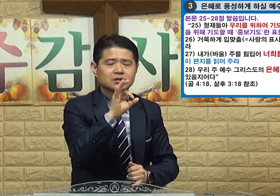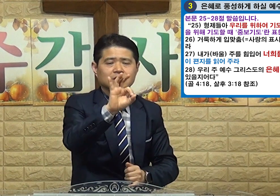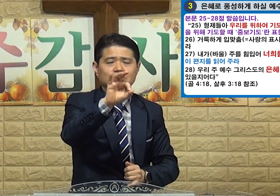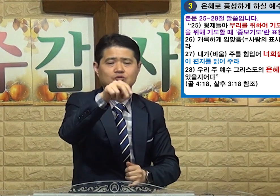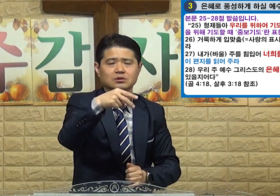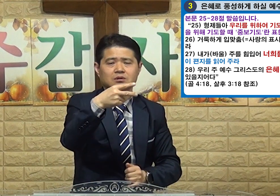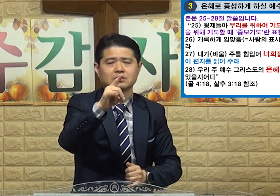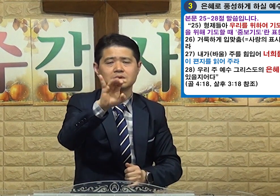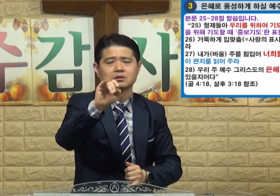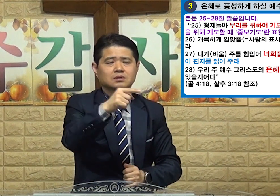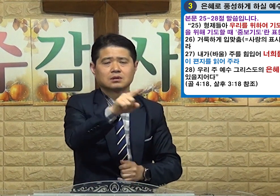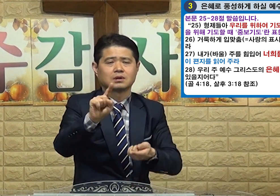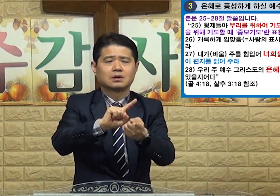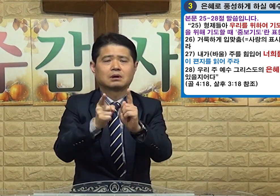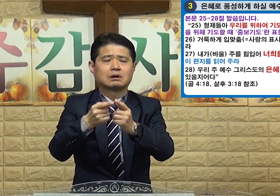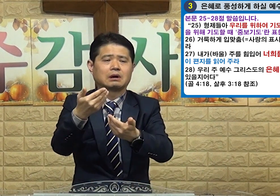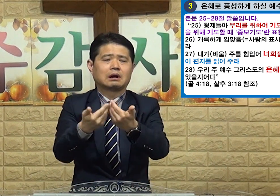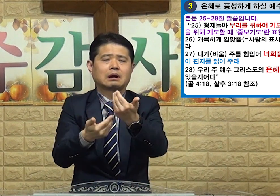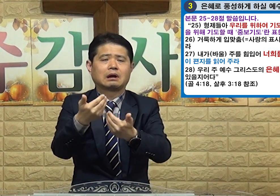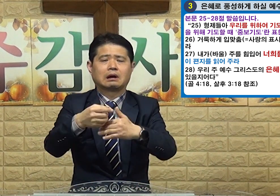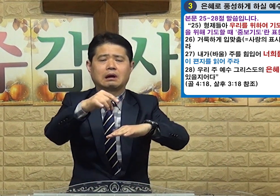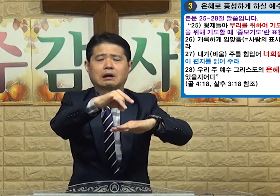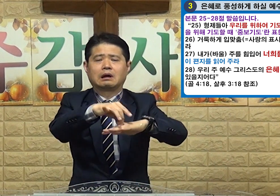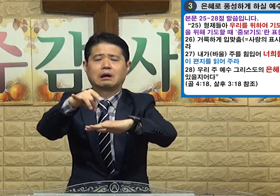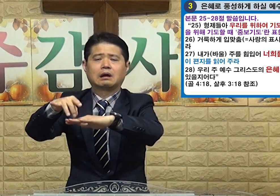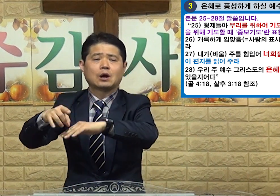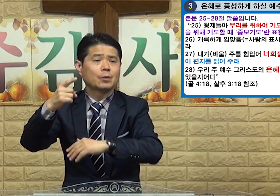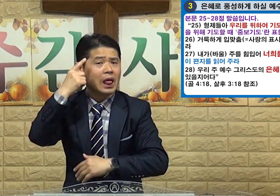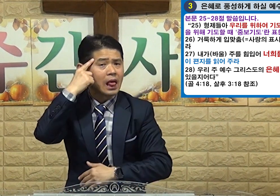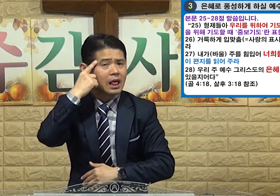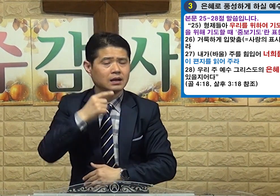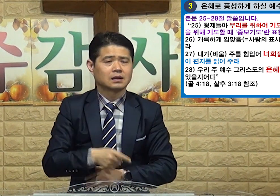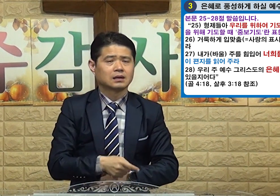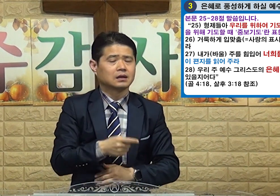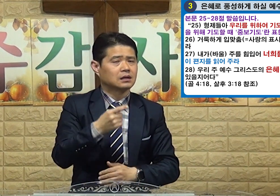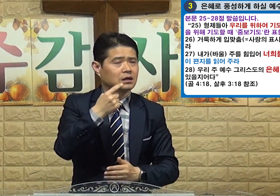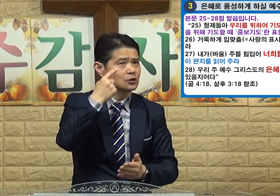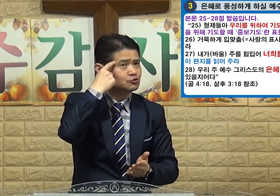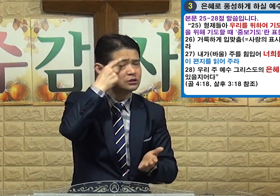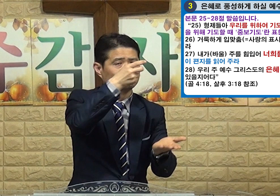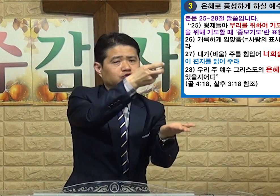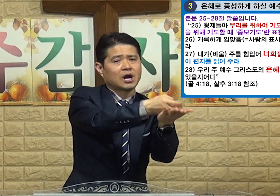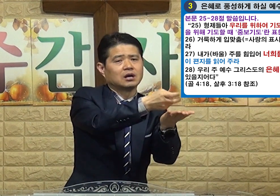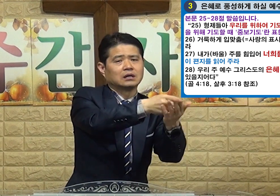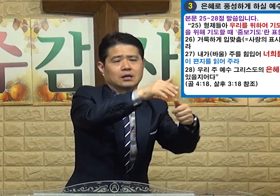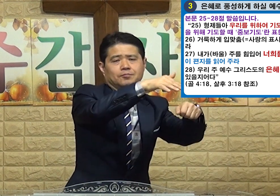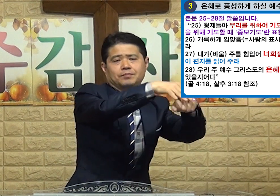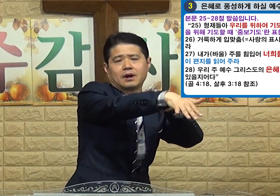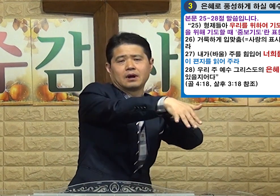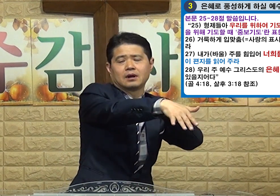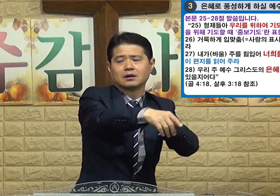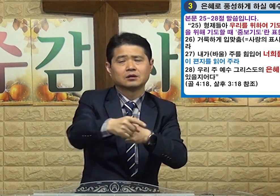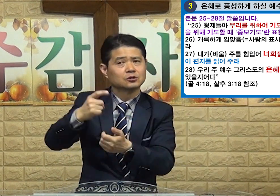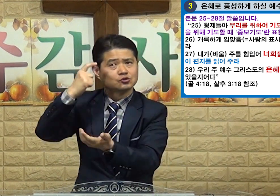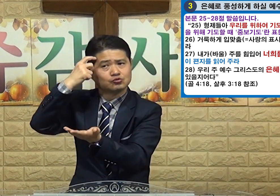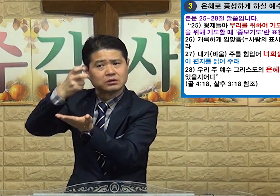그리고 이 유대인 간에 갈등이 각각에 있었습니다. 왜냐하면 그들의 유대인의